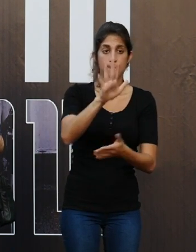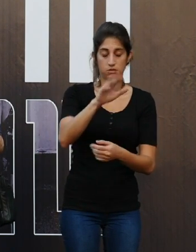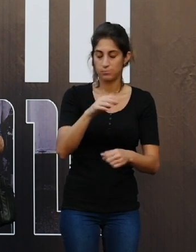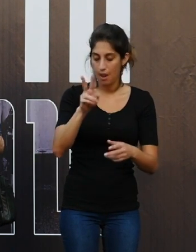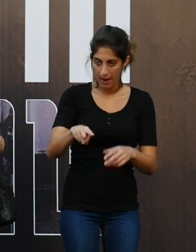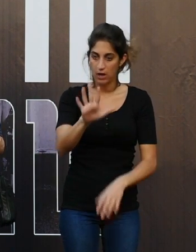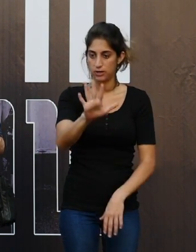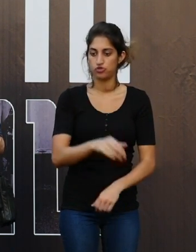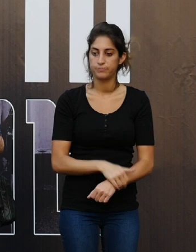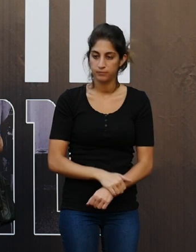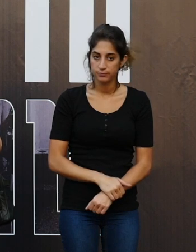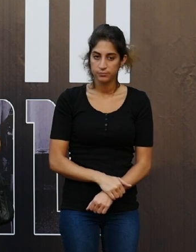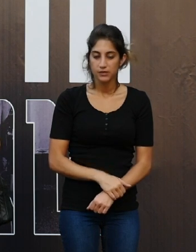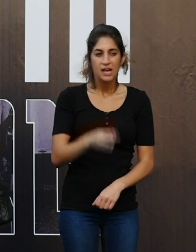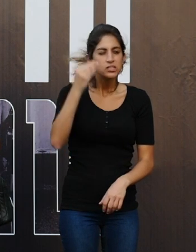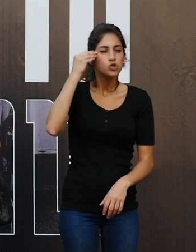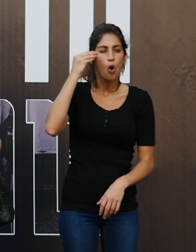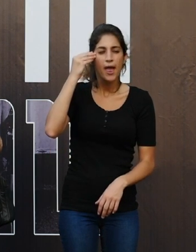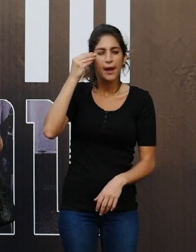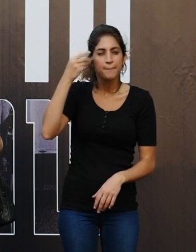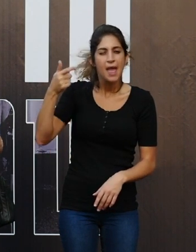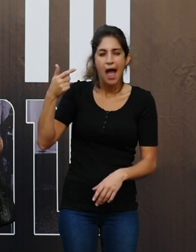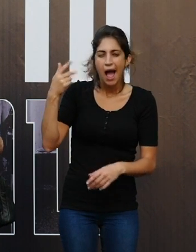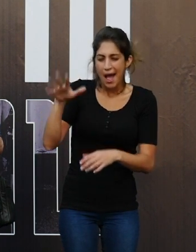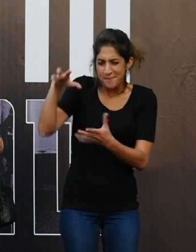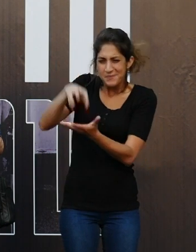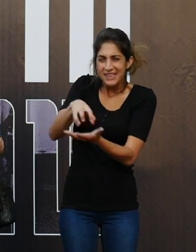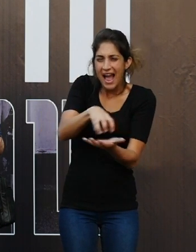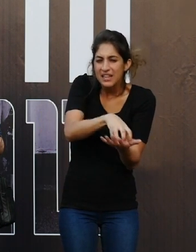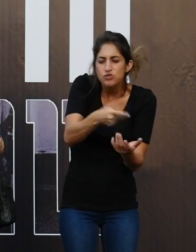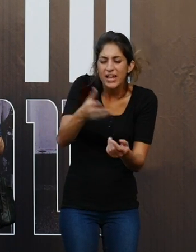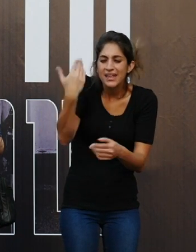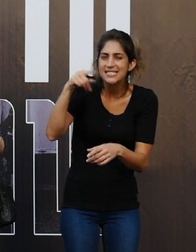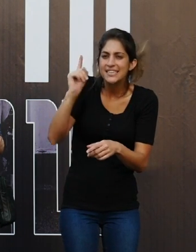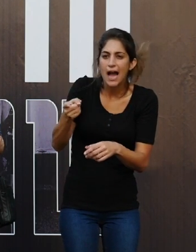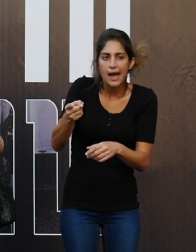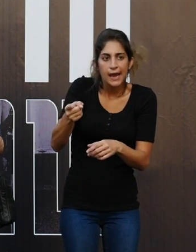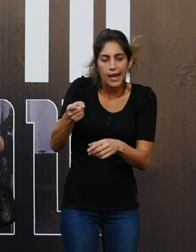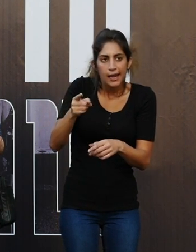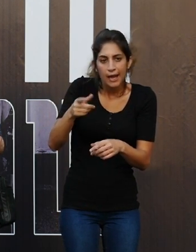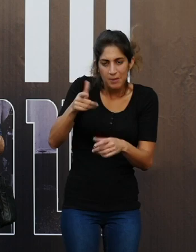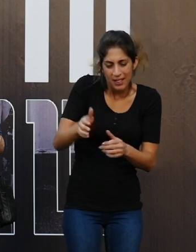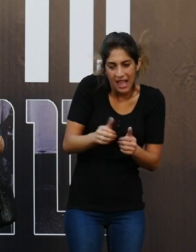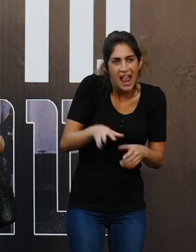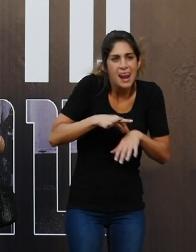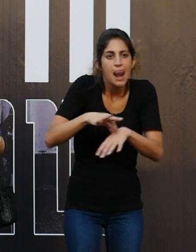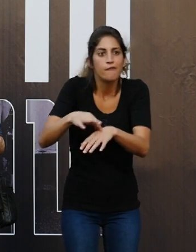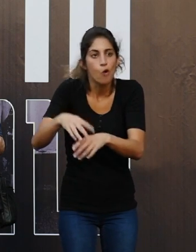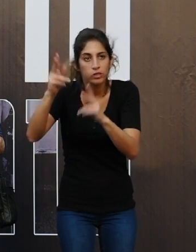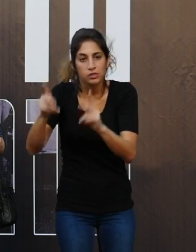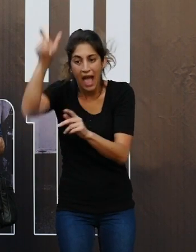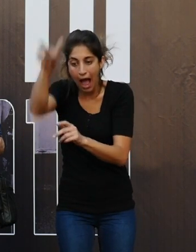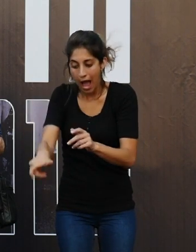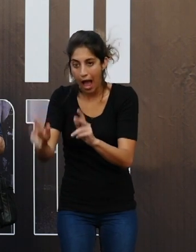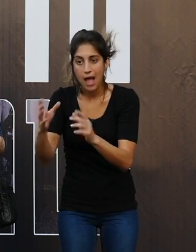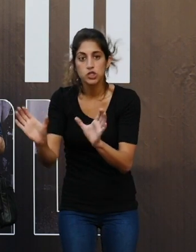2005. אני זוכר מהמתקנים שהייתי צריך ללוות איזה עצור. לא ידעתי מה